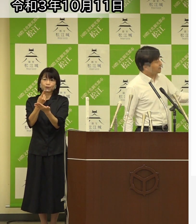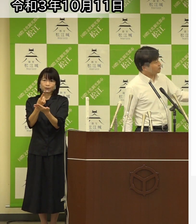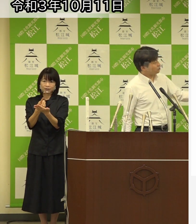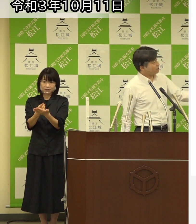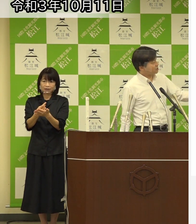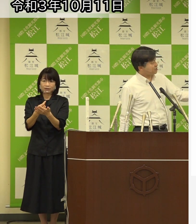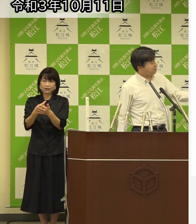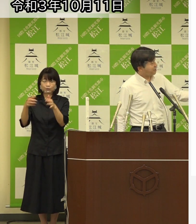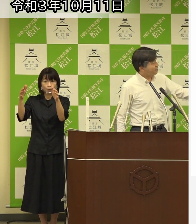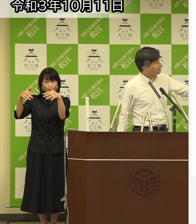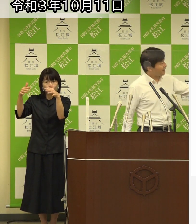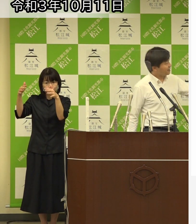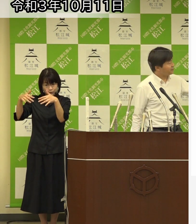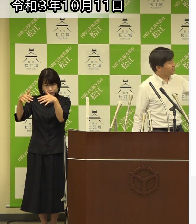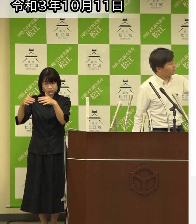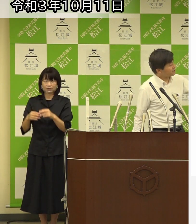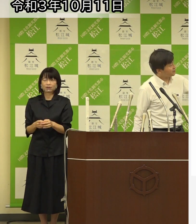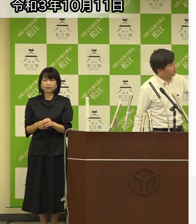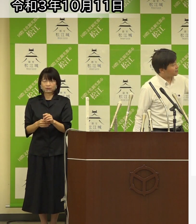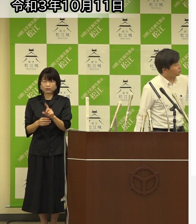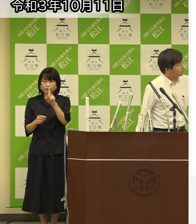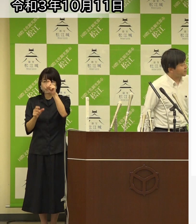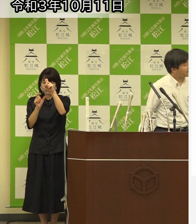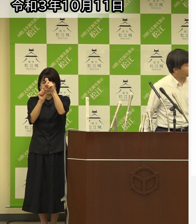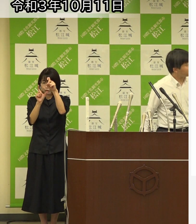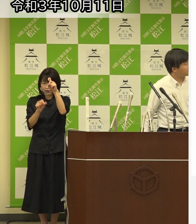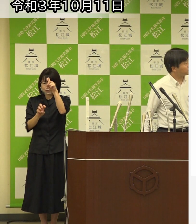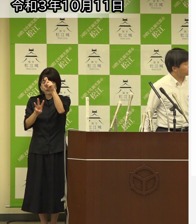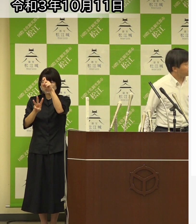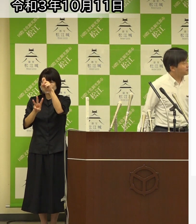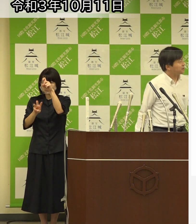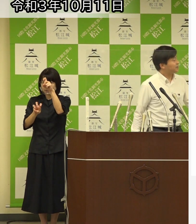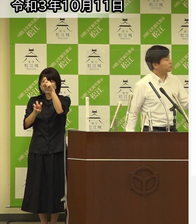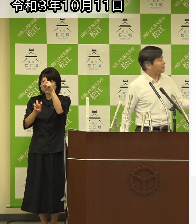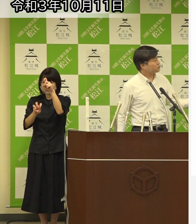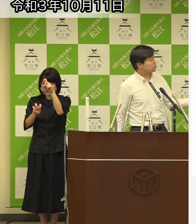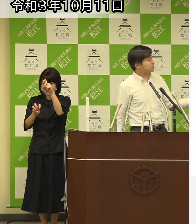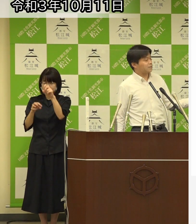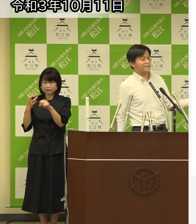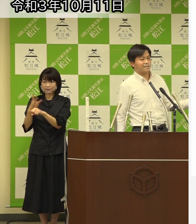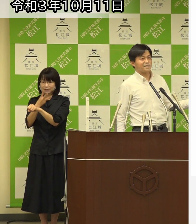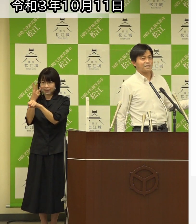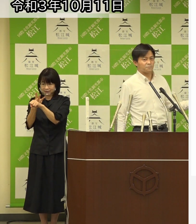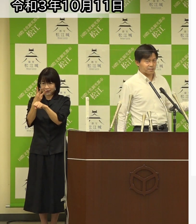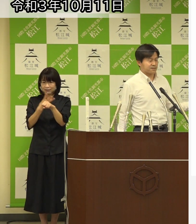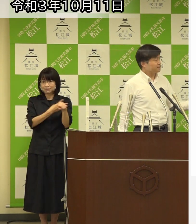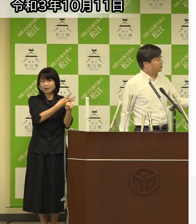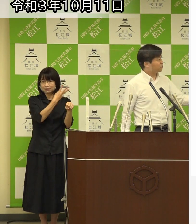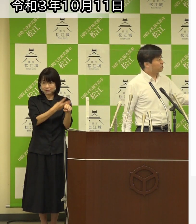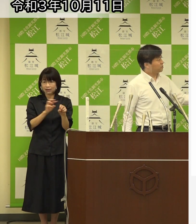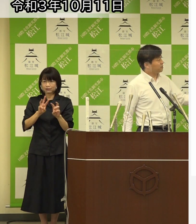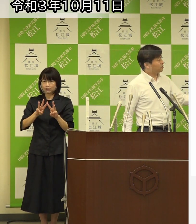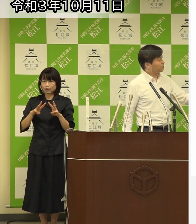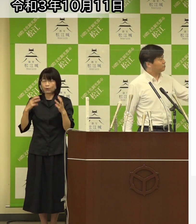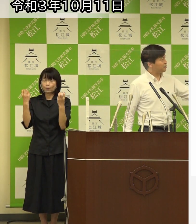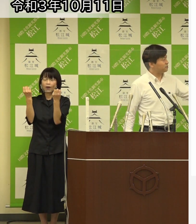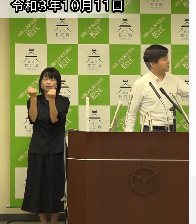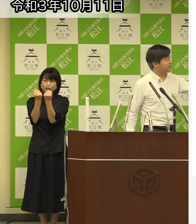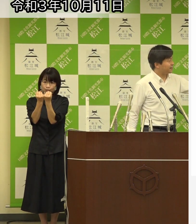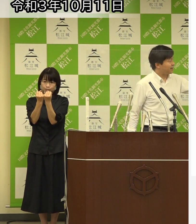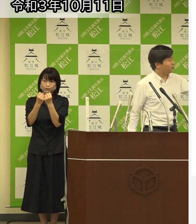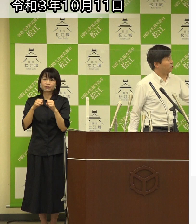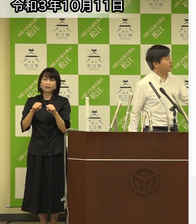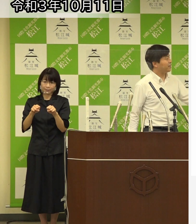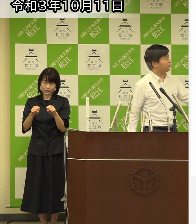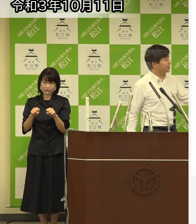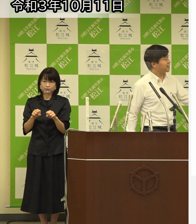10月30日に2回に分けまして、それぞれ3時間ずつこのワークショップを開催いたします。 Zoom によるウェブ